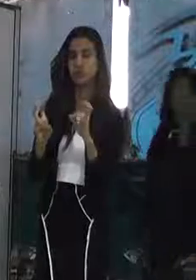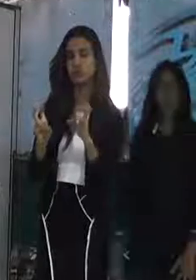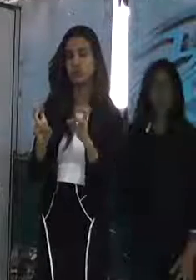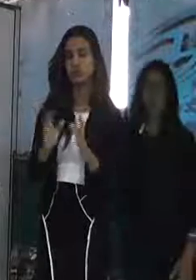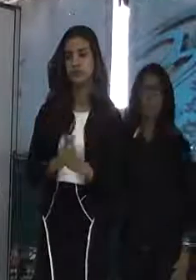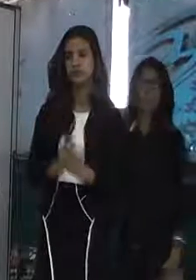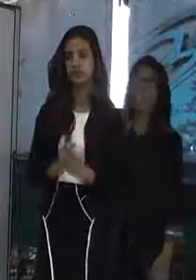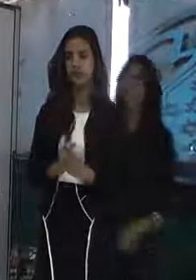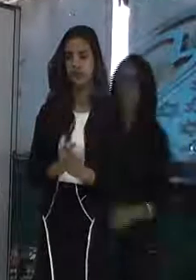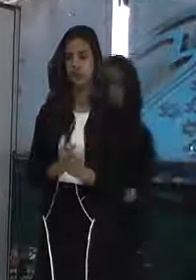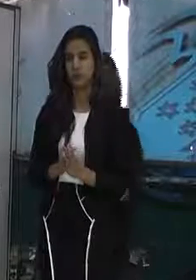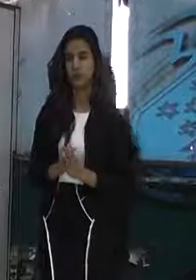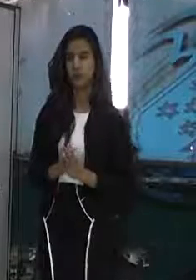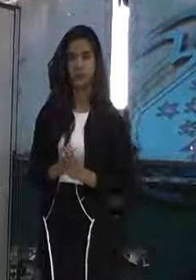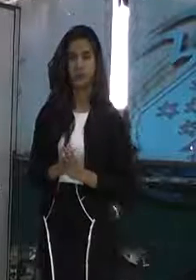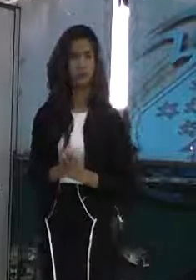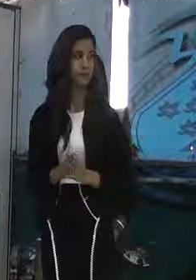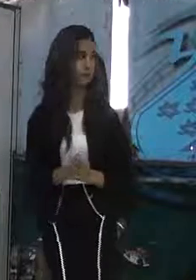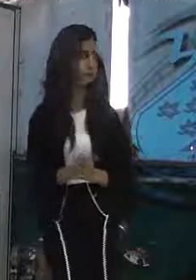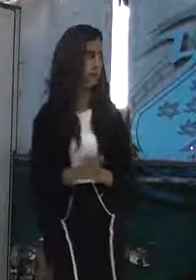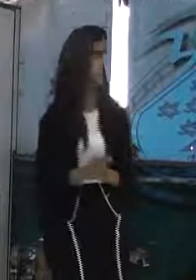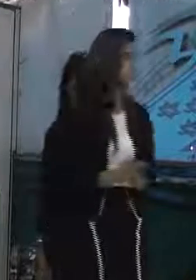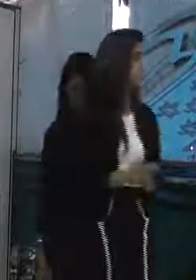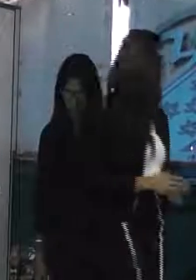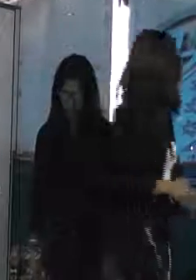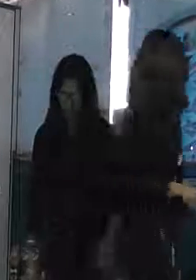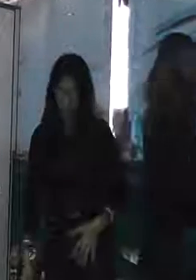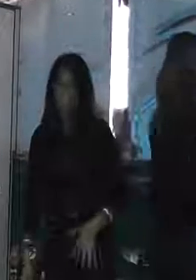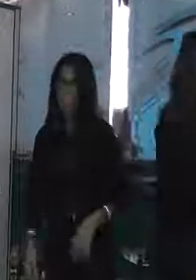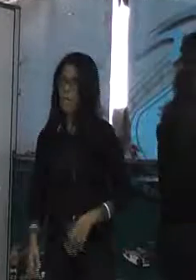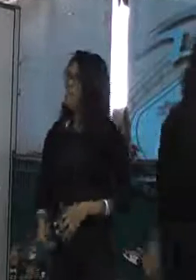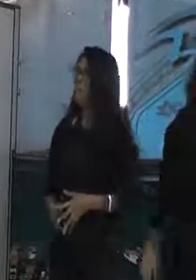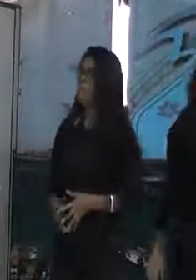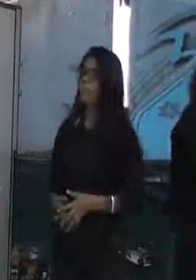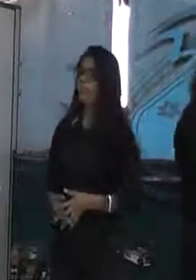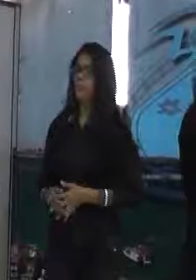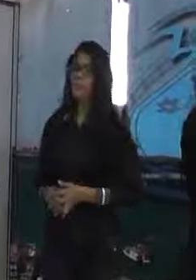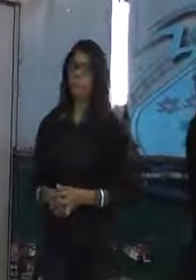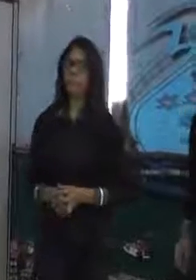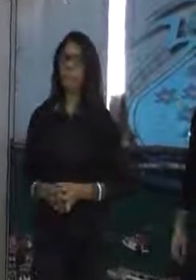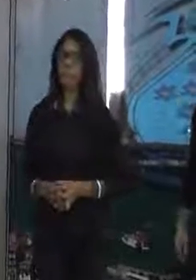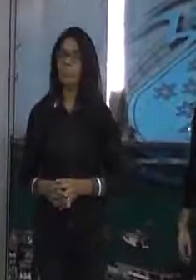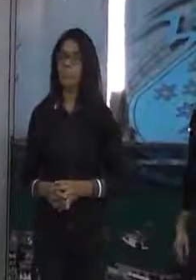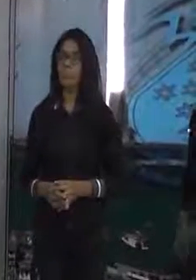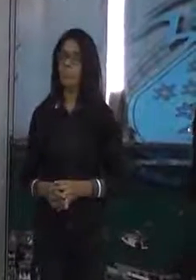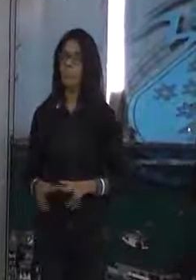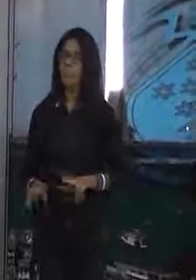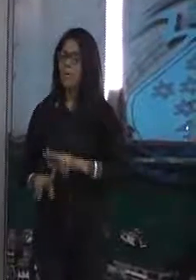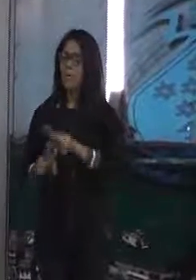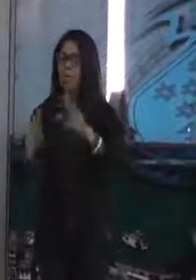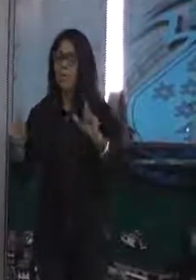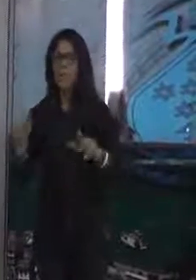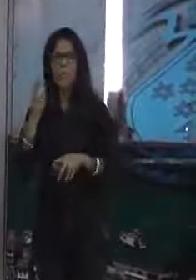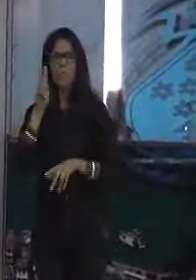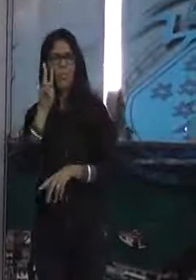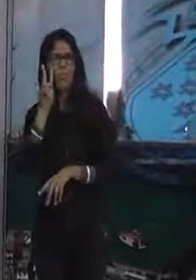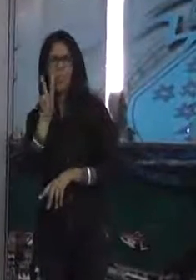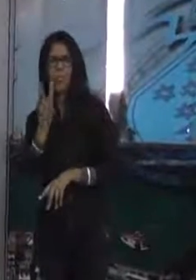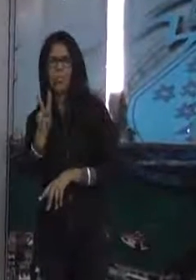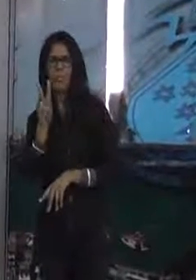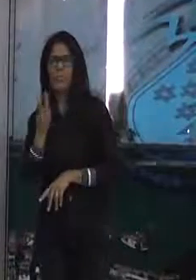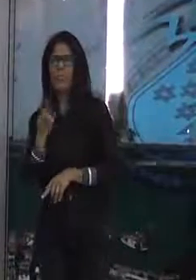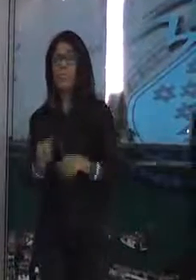casa? Muitas vezes a gente vê esses carros fortes, com esses profissionais capacitados, com